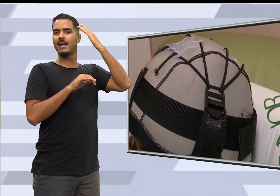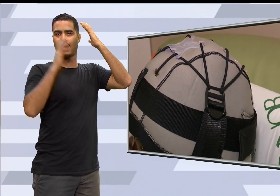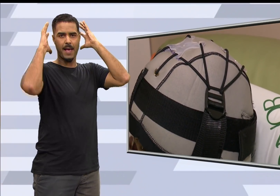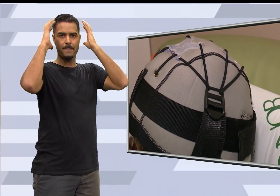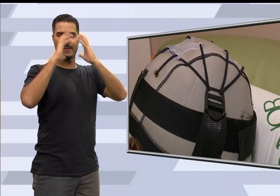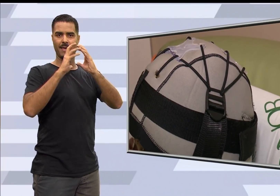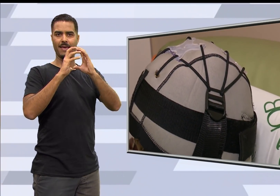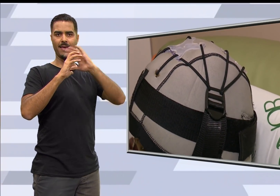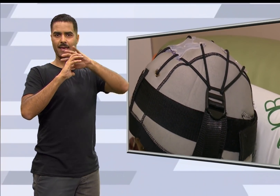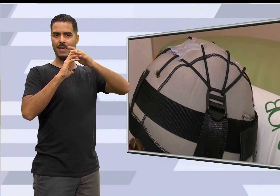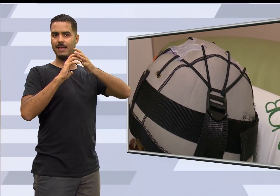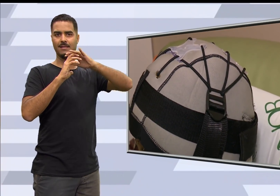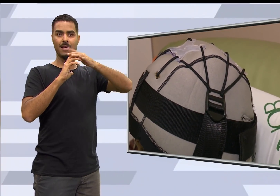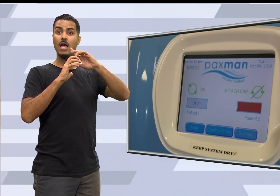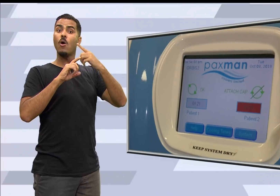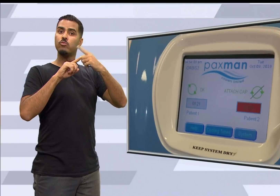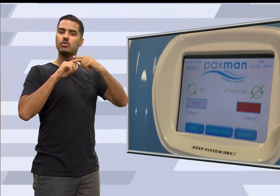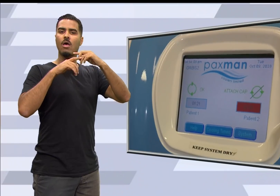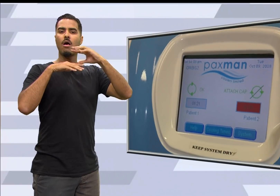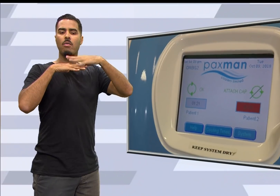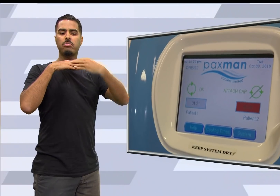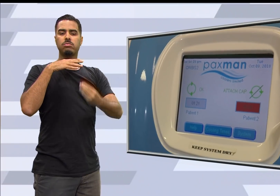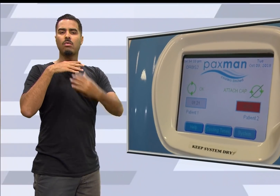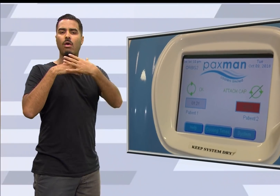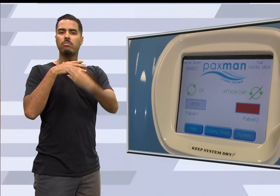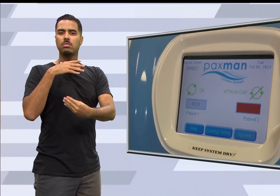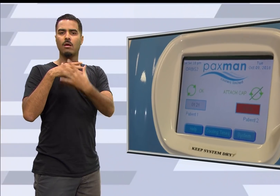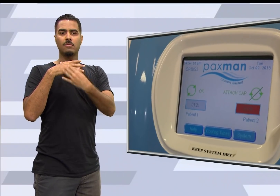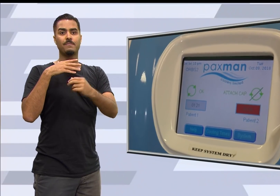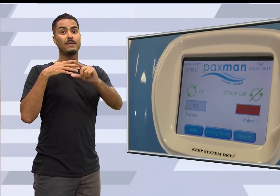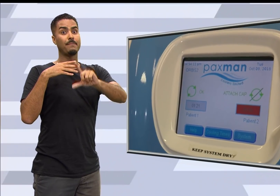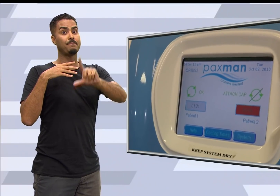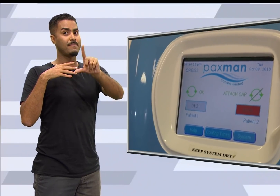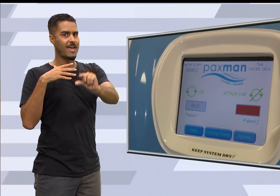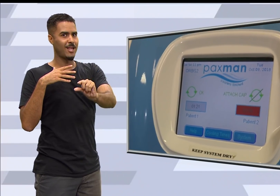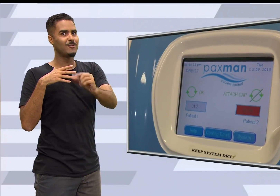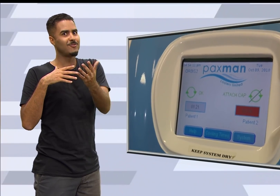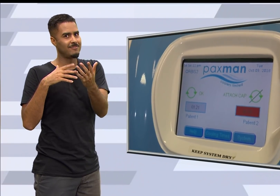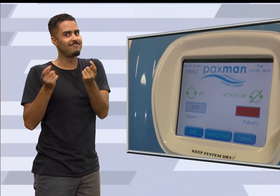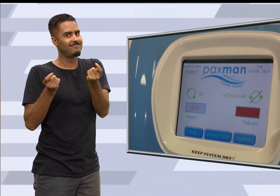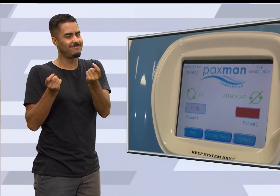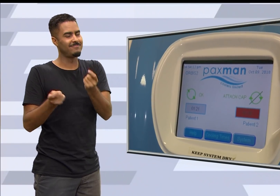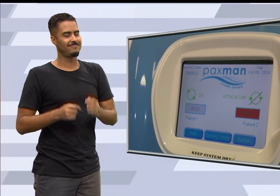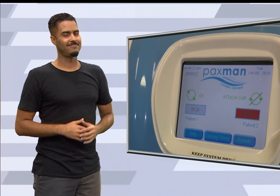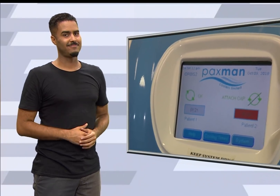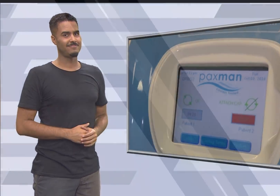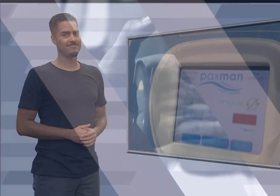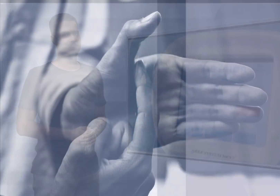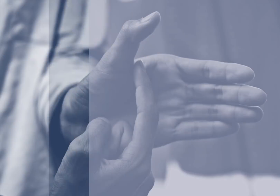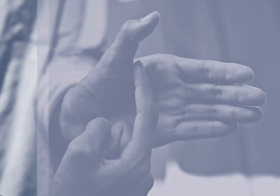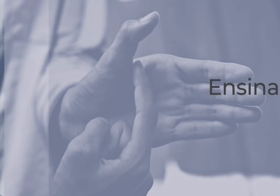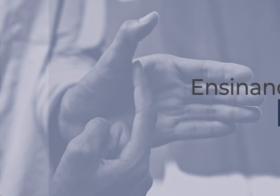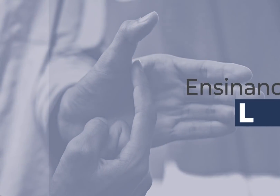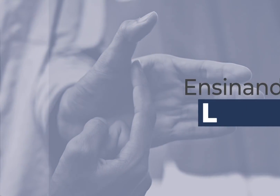agente quimioterápico, e dessa forma você tem uma redução do risco de queda de cabelo.